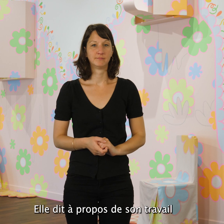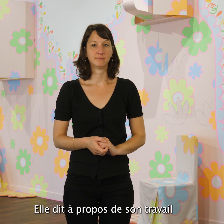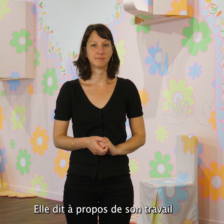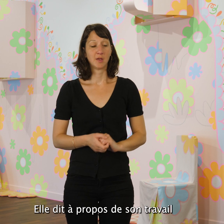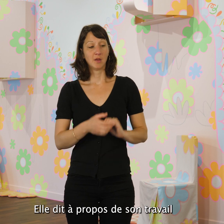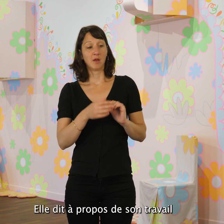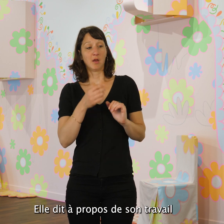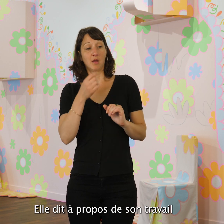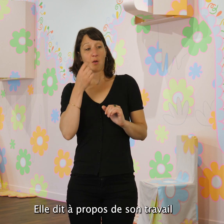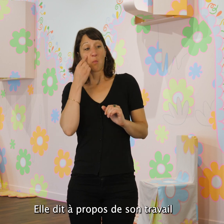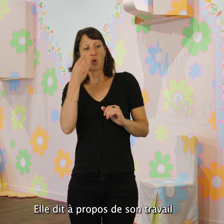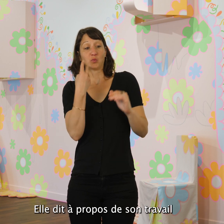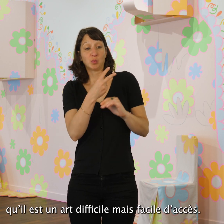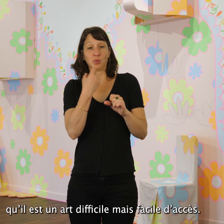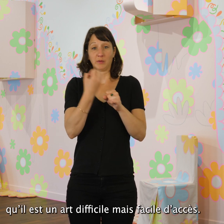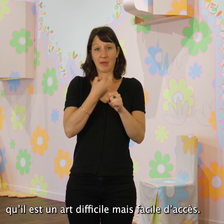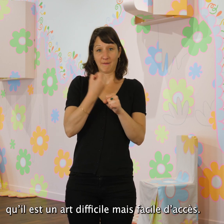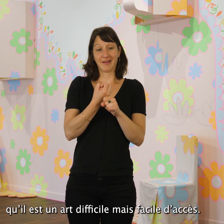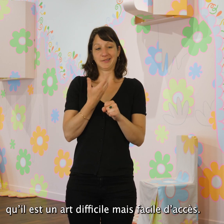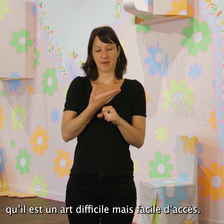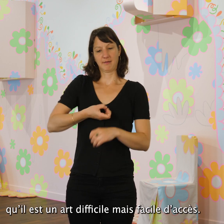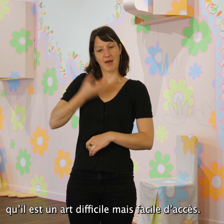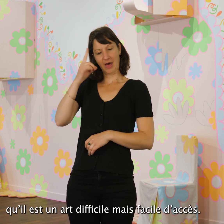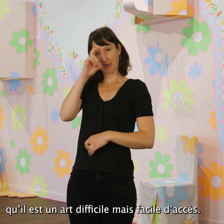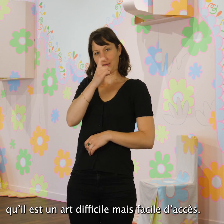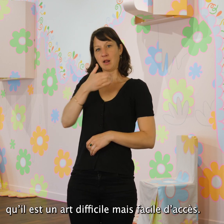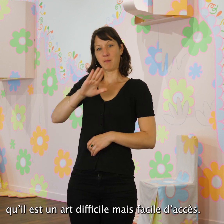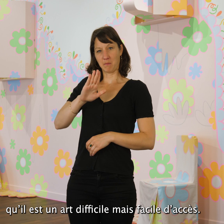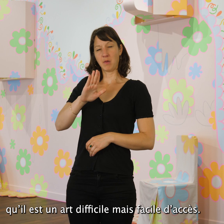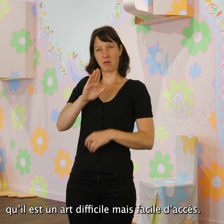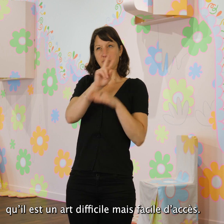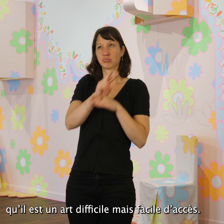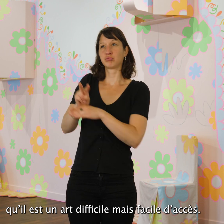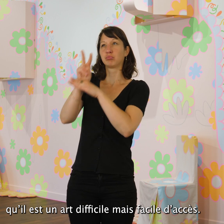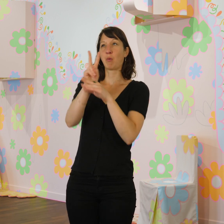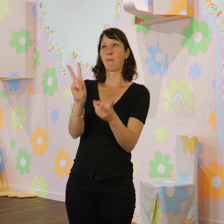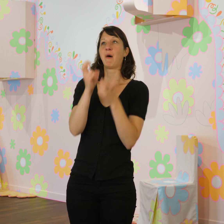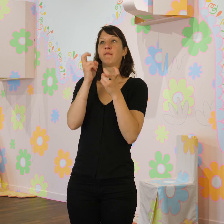Elle dit à propos de son travail qu'il est un art difficile mais facile d'accès.